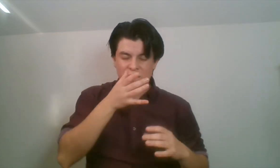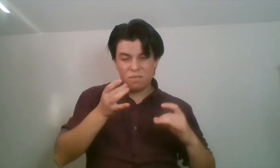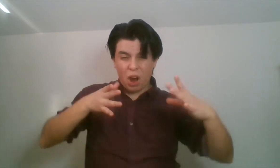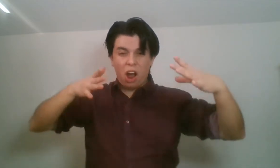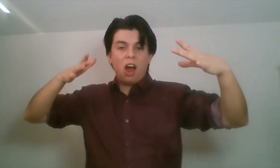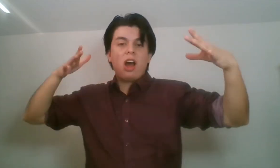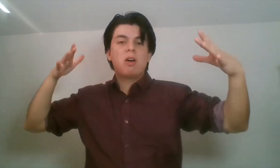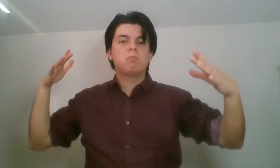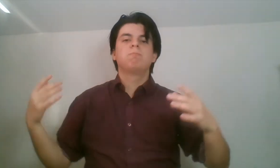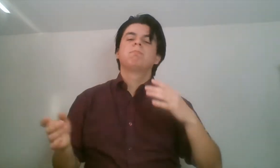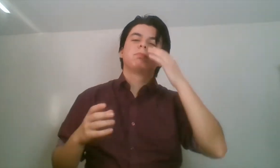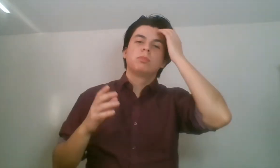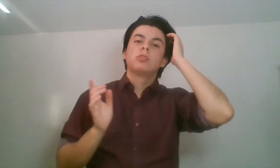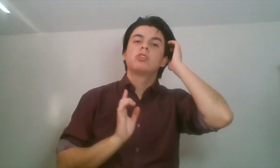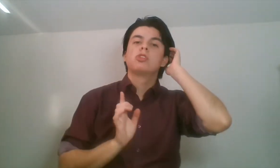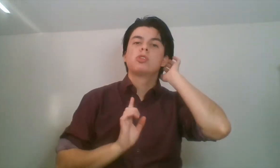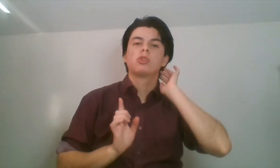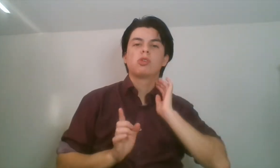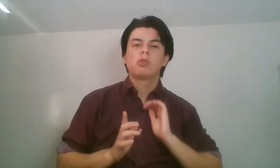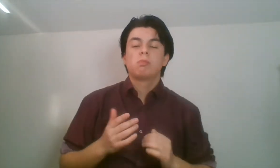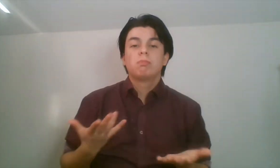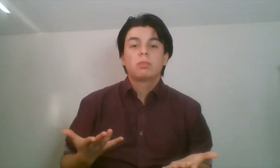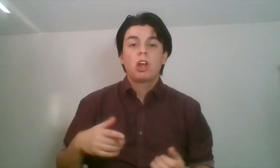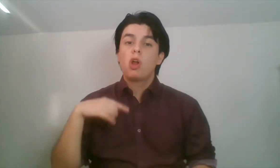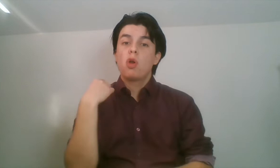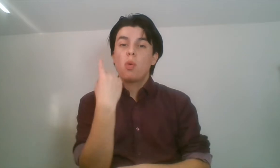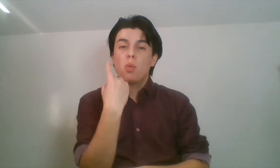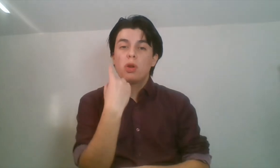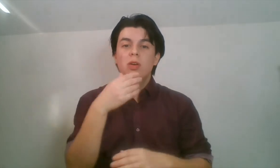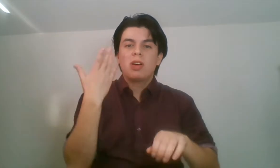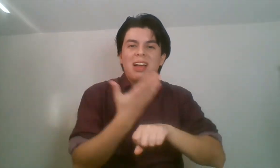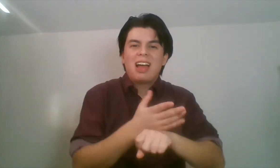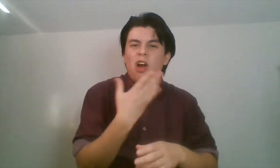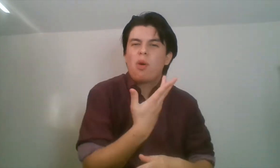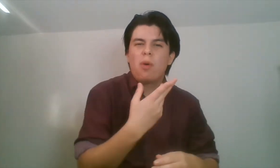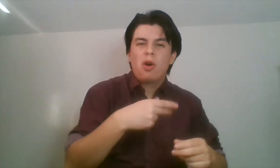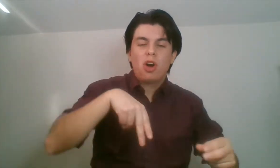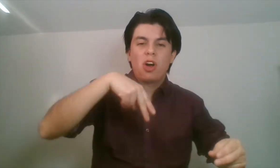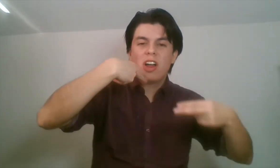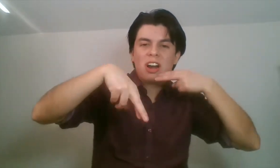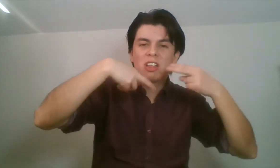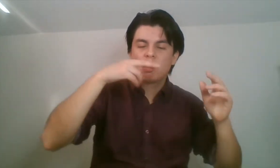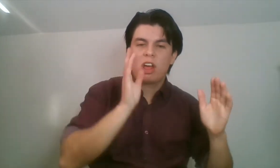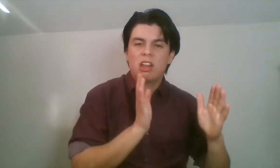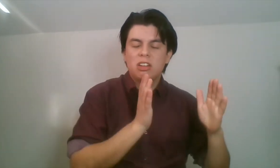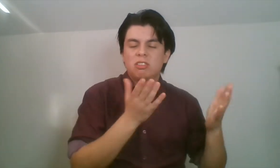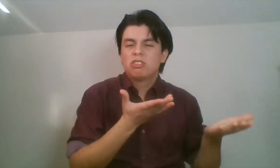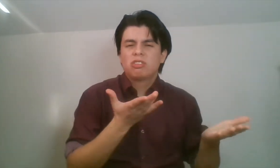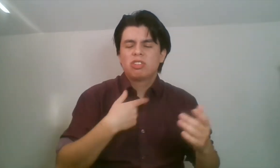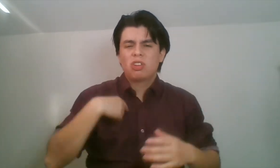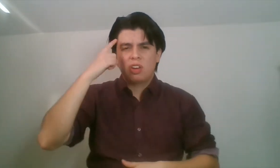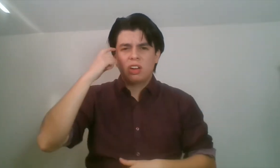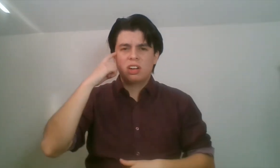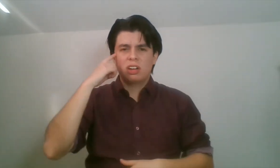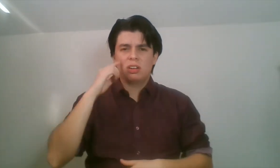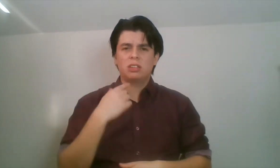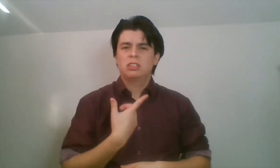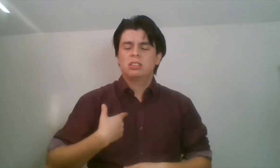incluso, con bien dejado la mano de Dios. Entonces, lo único